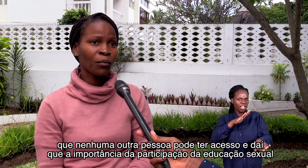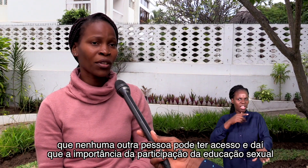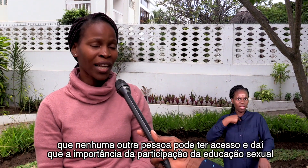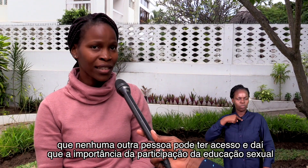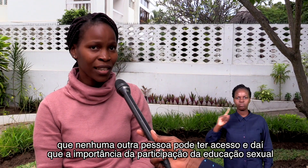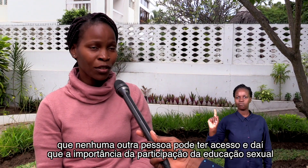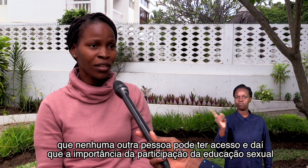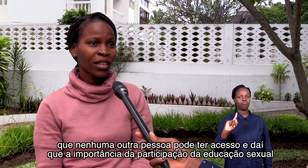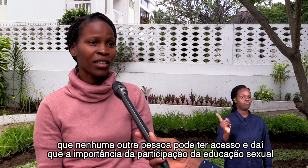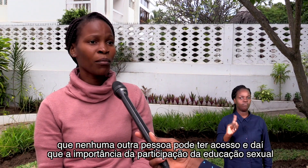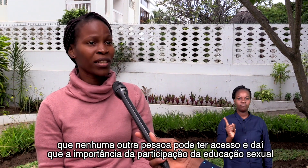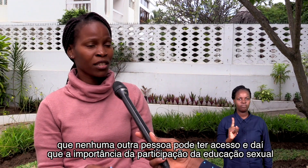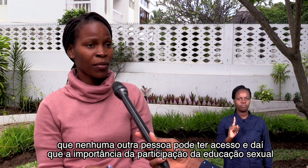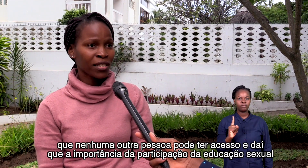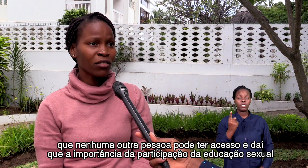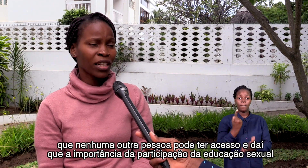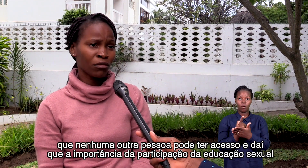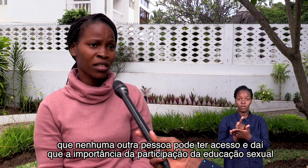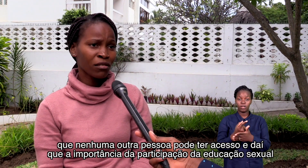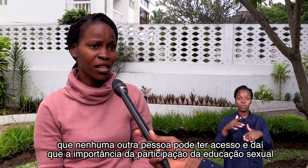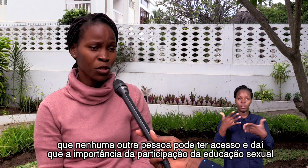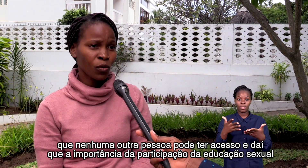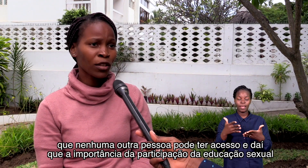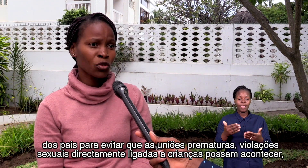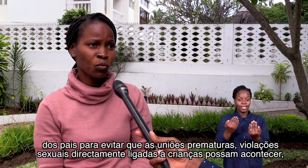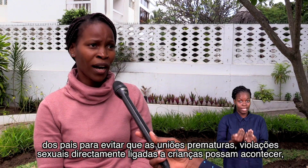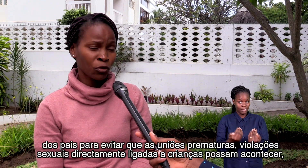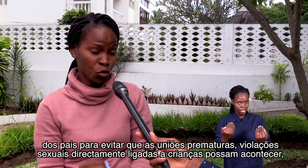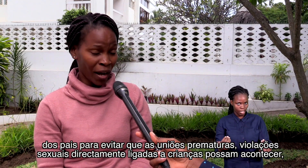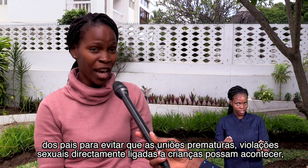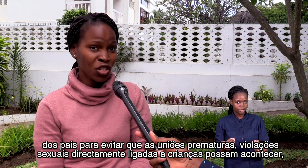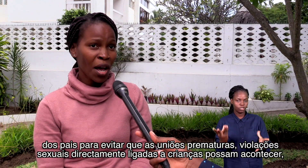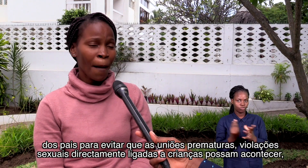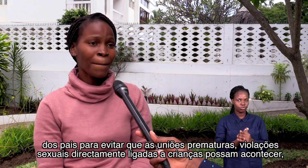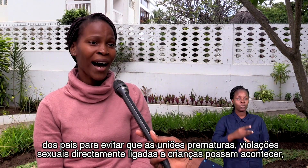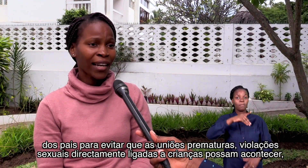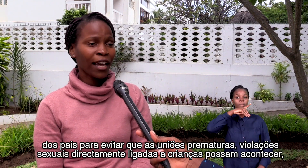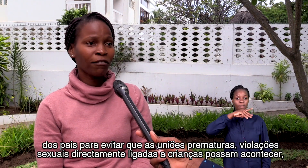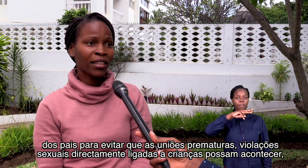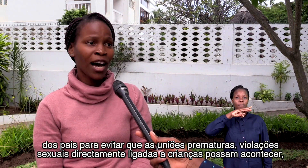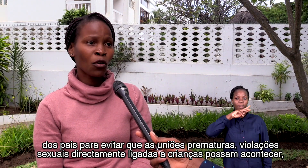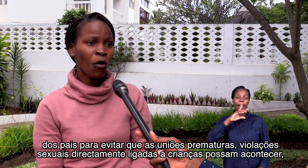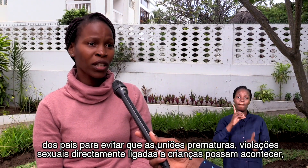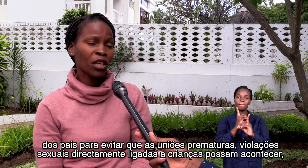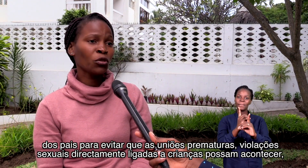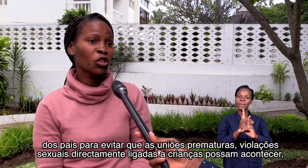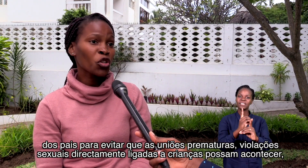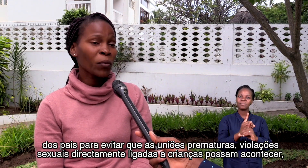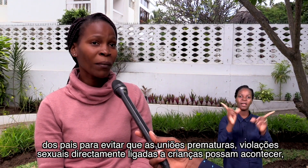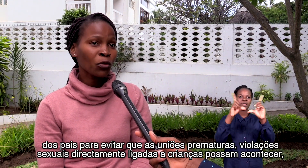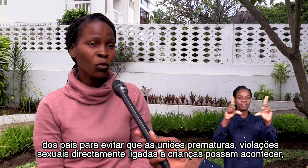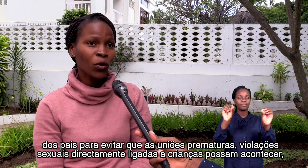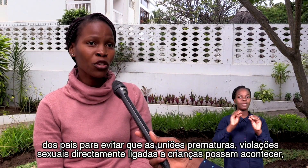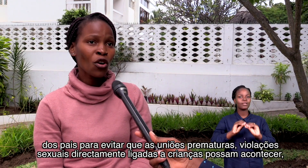que a importância da participação da educação sexual dos pais para evitar com que